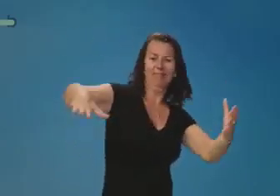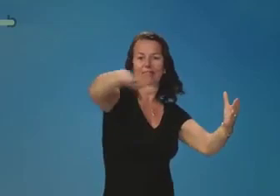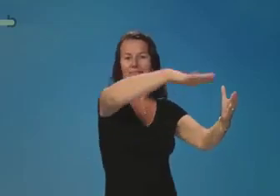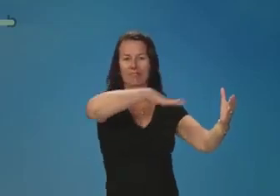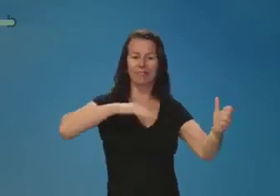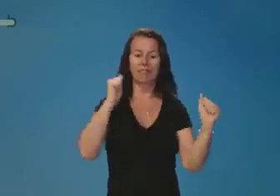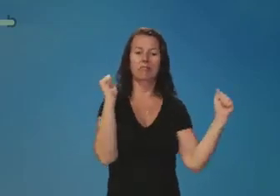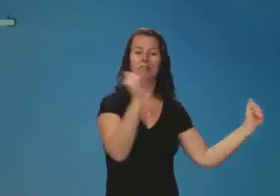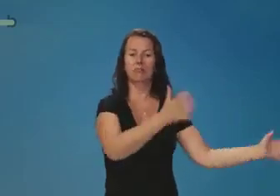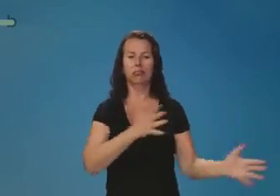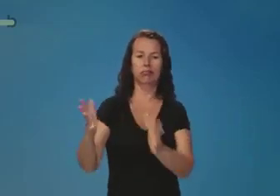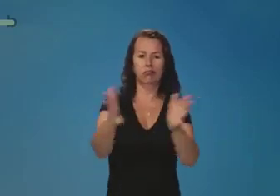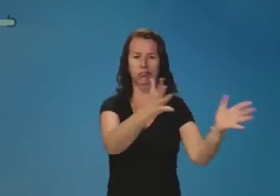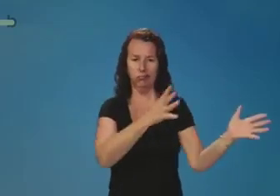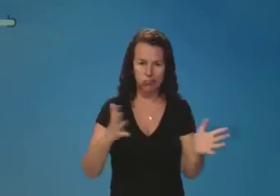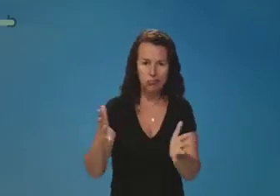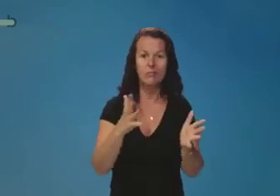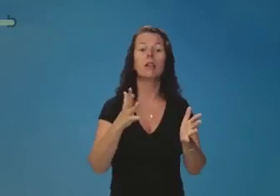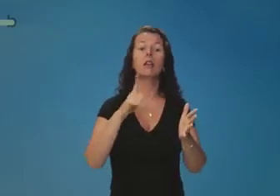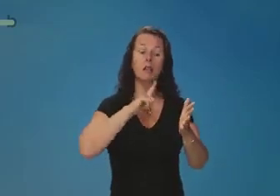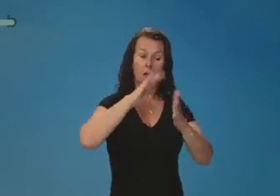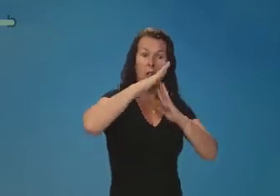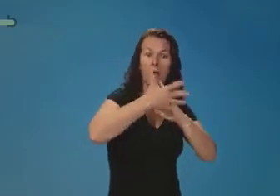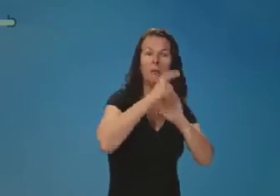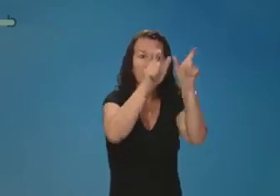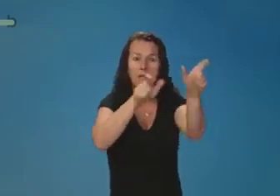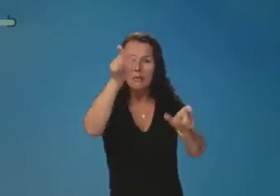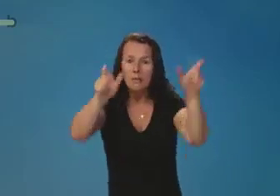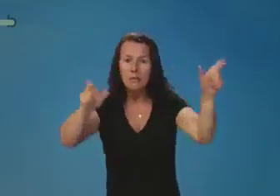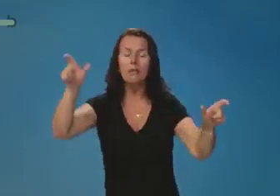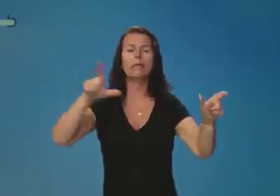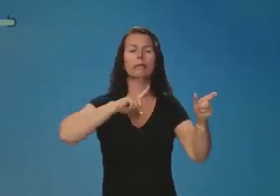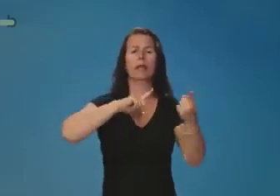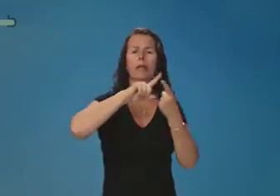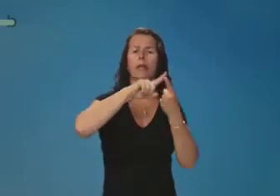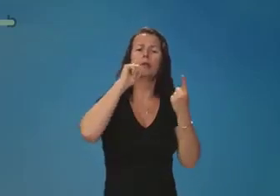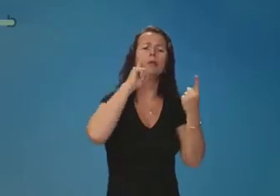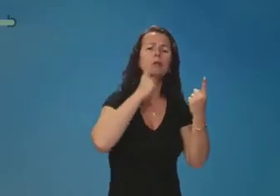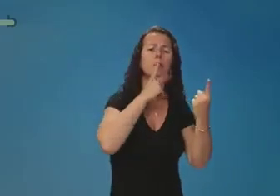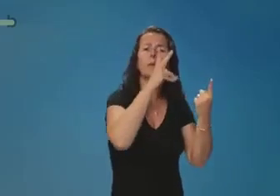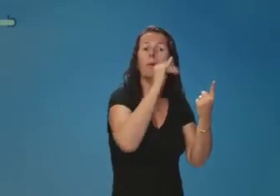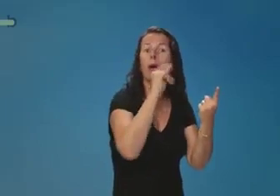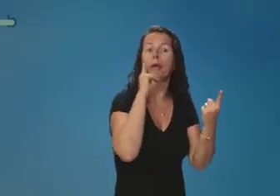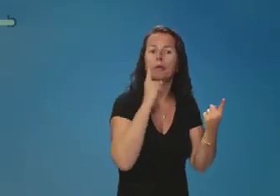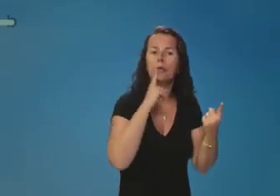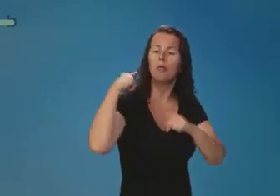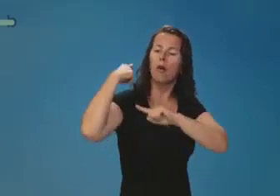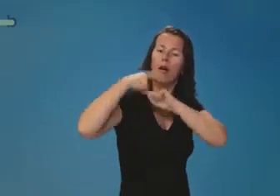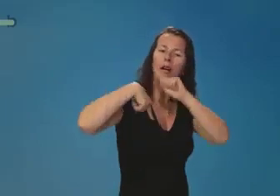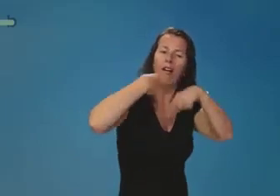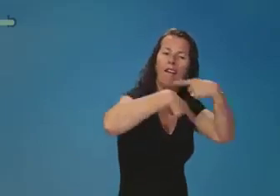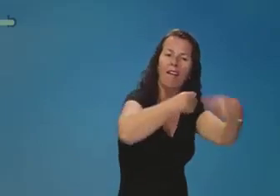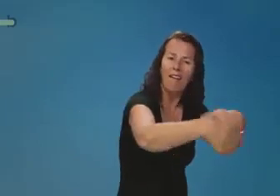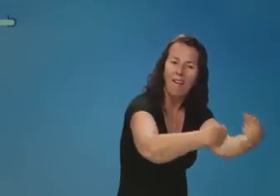ouvintes participado dessa comunidade sinalizante. A Libras tem diferentes perfis de falantes, como surdos, filhos de